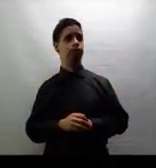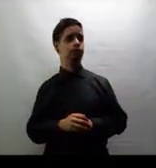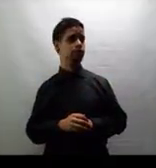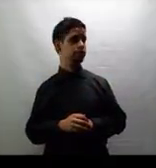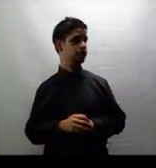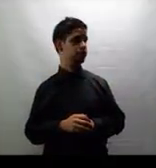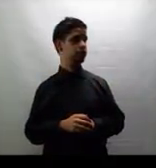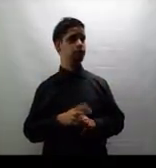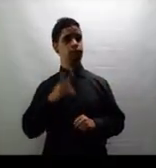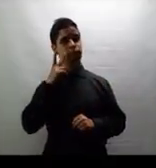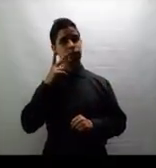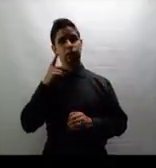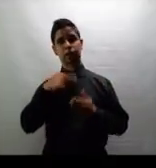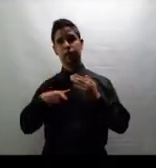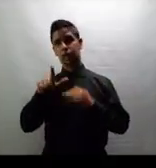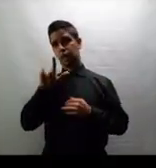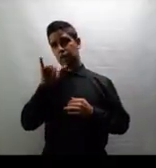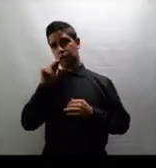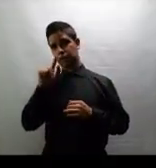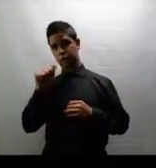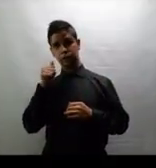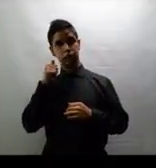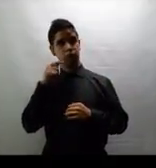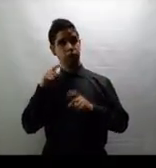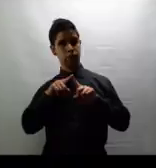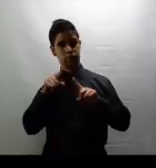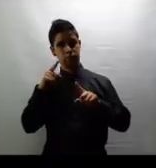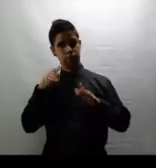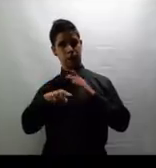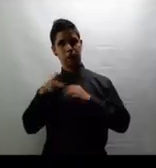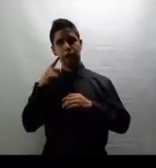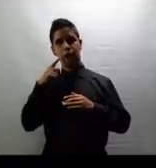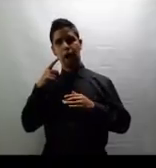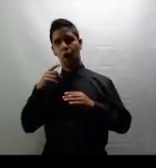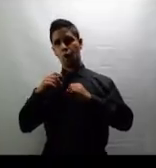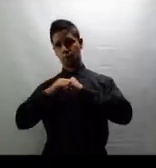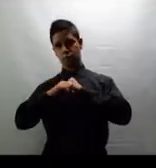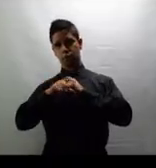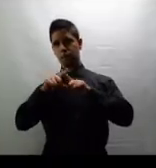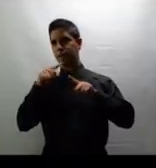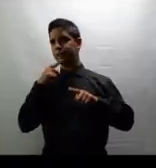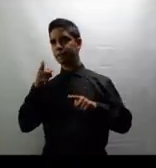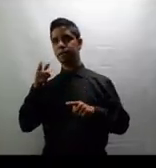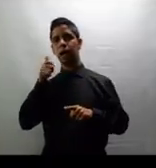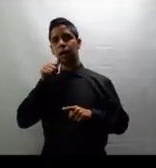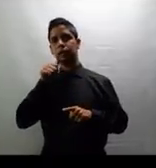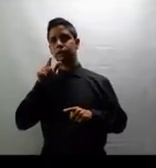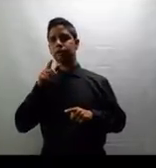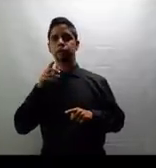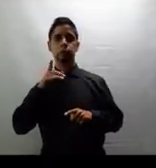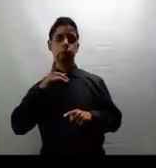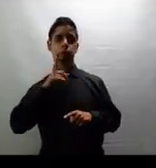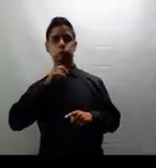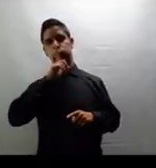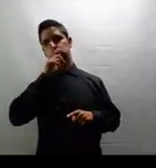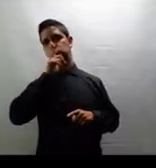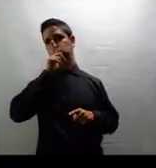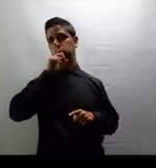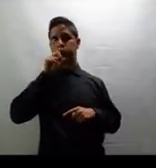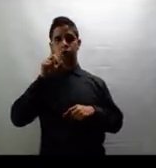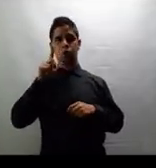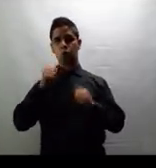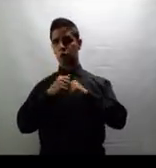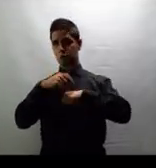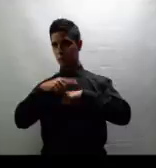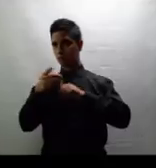mira qué linda que lo sacan de un anuncio que era como para de decir que era una persona orgullosa qué sé yo y de